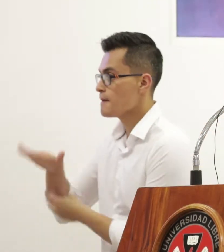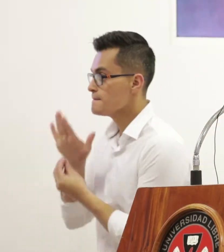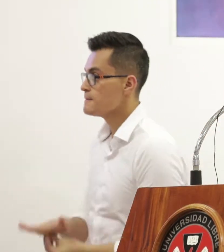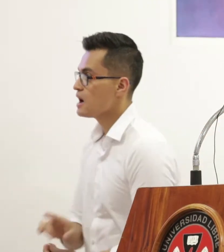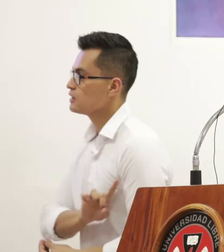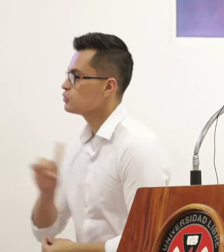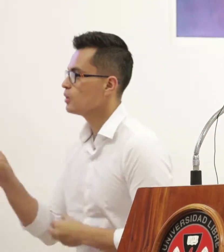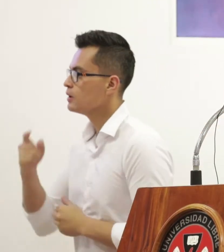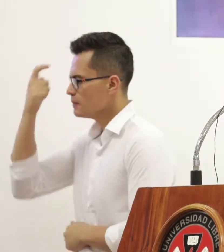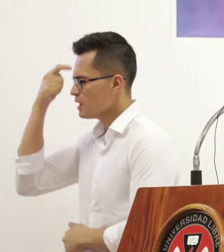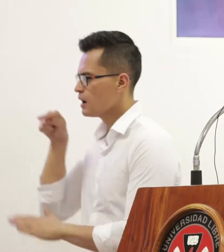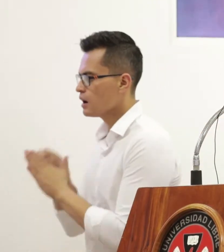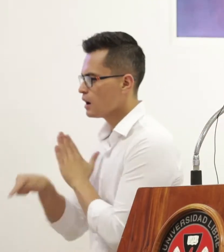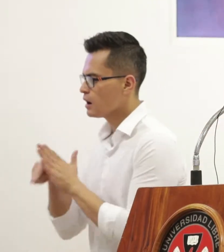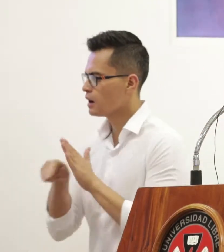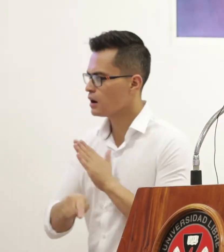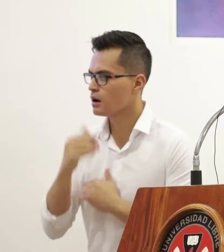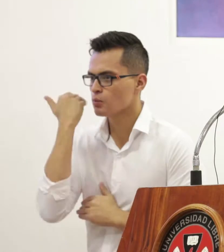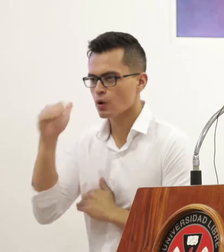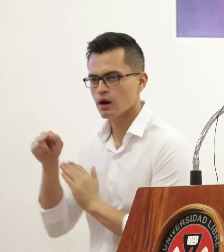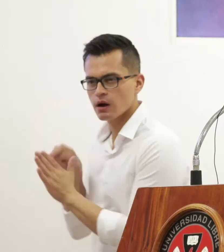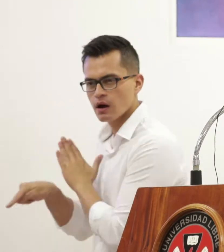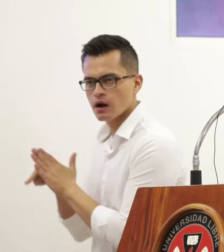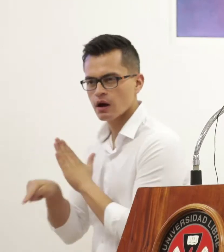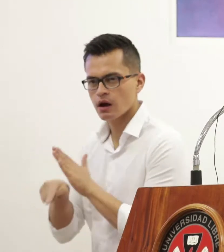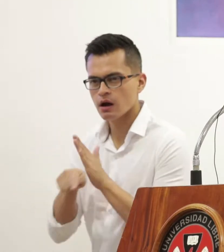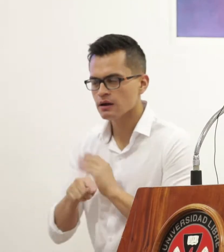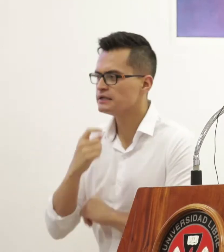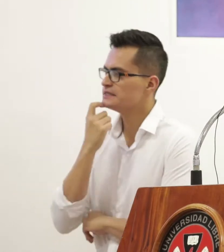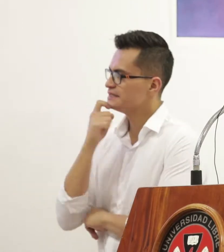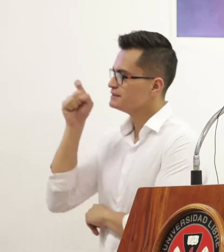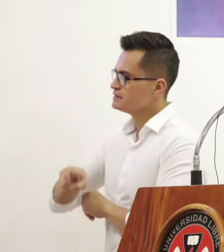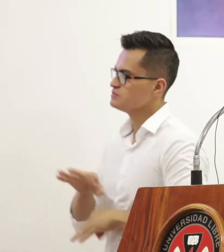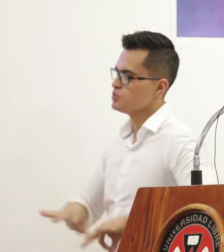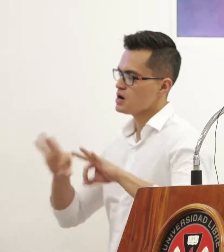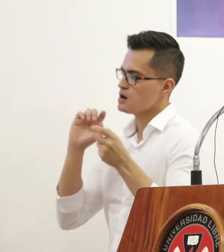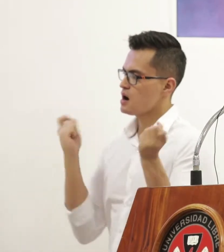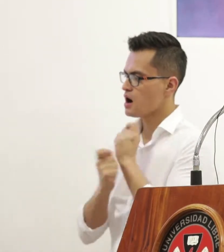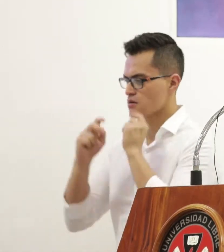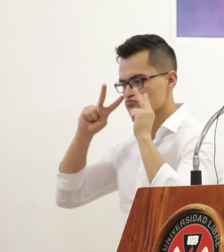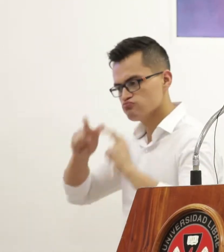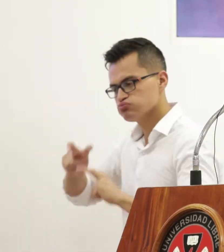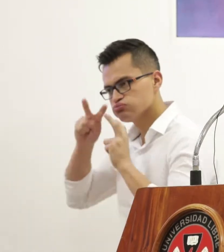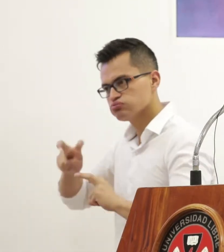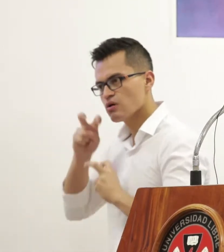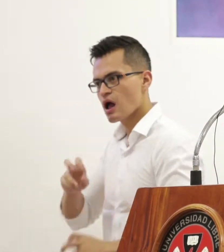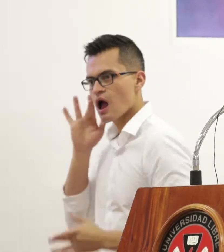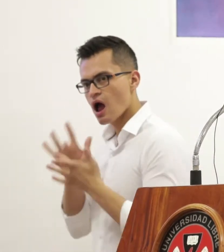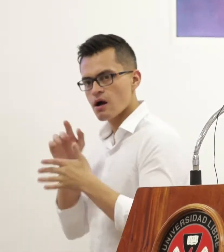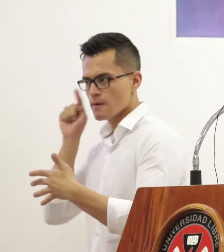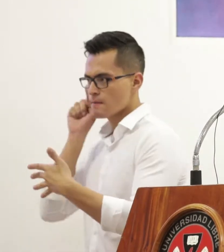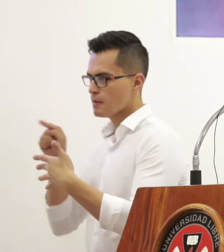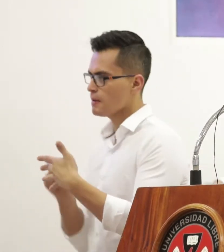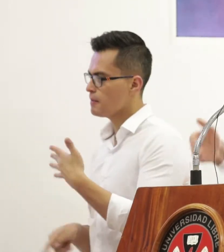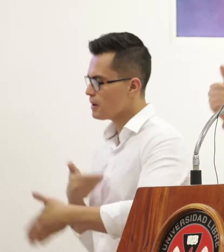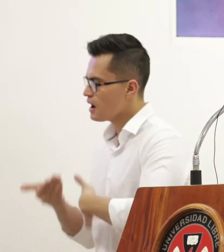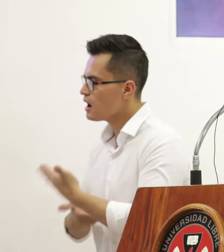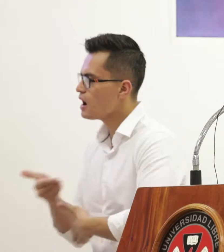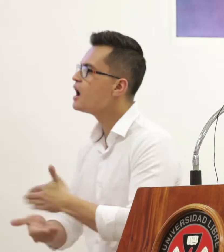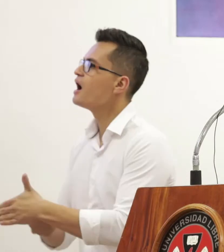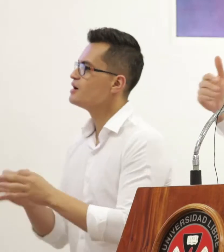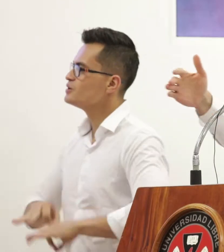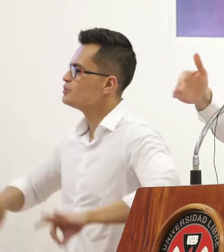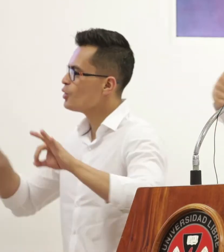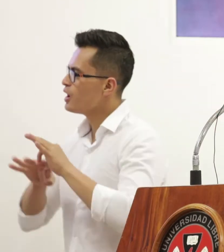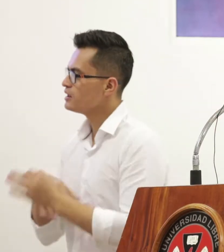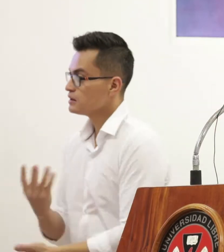del feminicidio, con unas características especiales de investigación y con unos propósitos muy concretos, nos lleve a